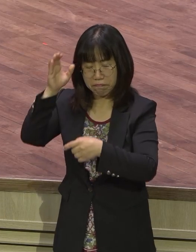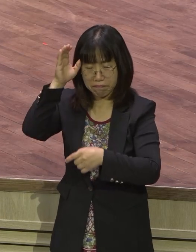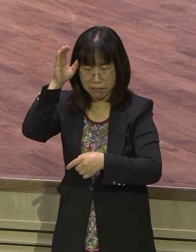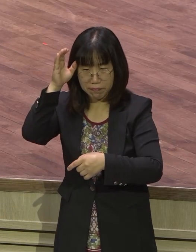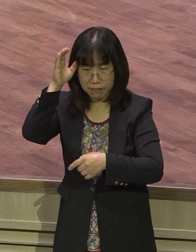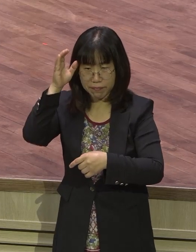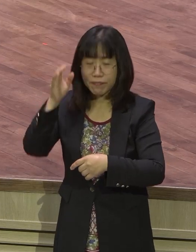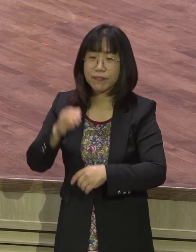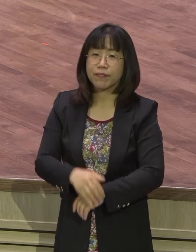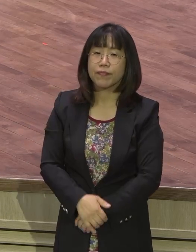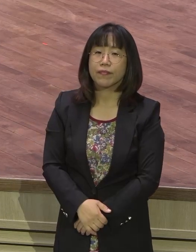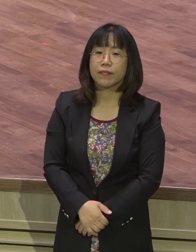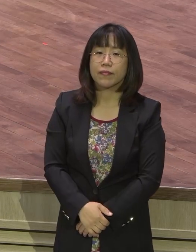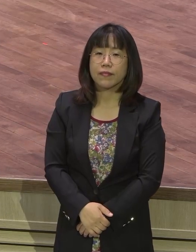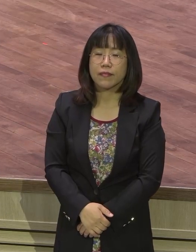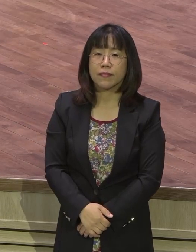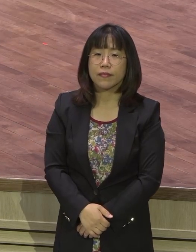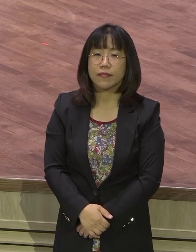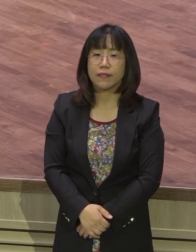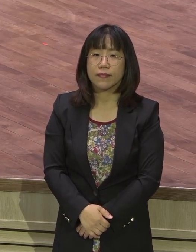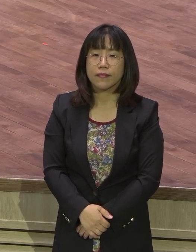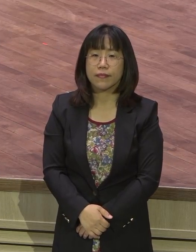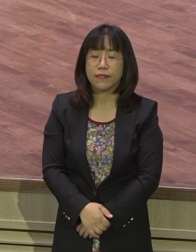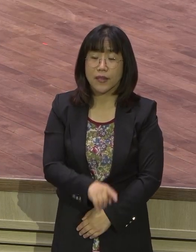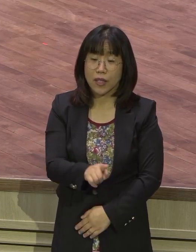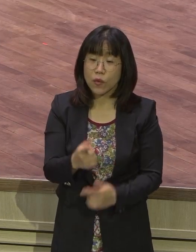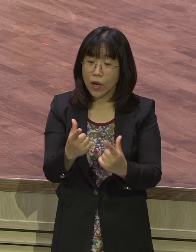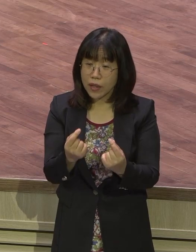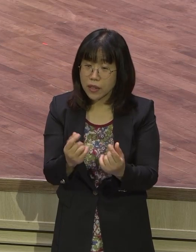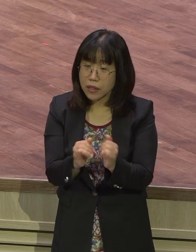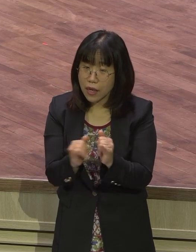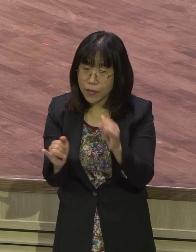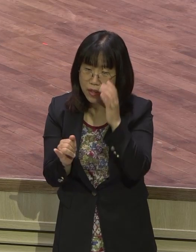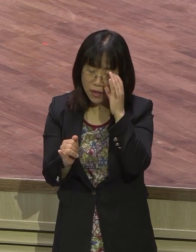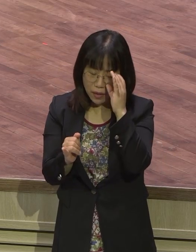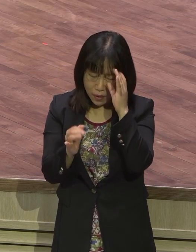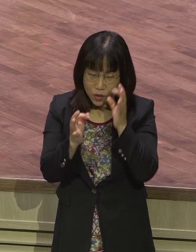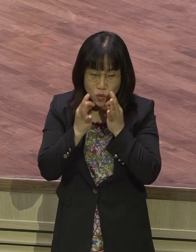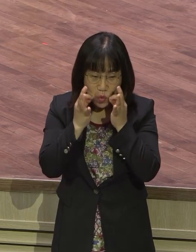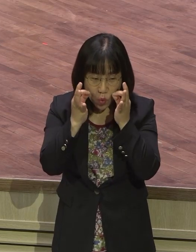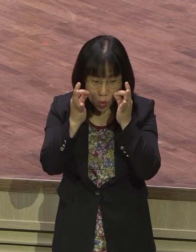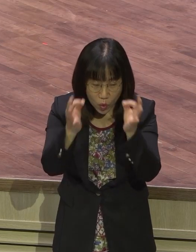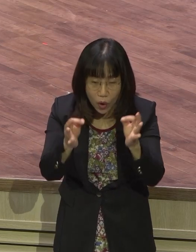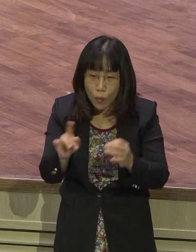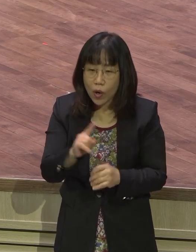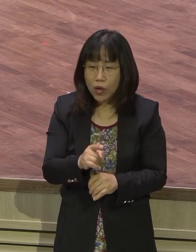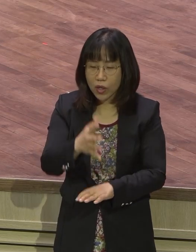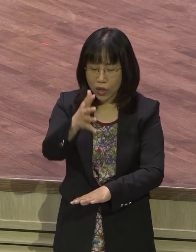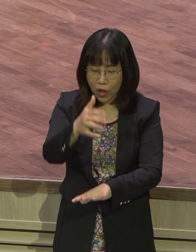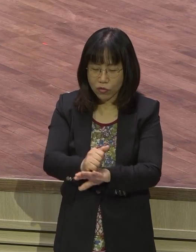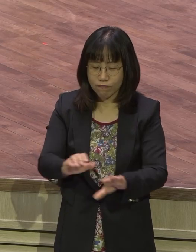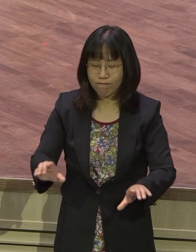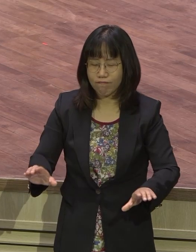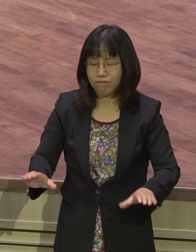그런데 이런 인간의 모든 노력은요 다 바벨탑에 불구합니다.